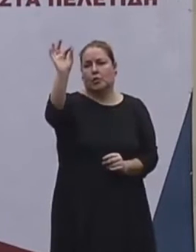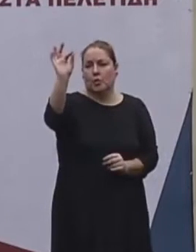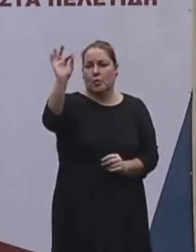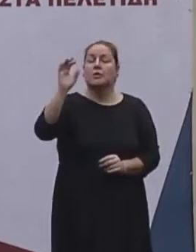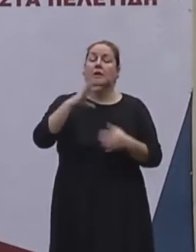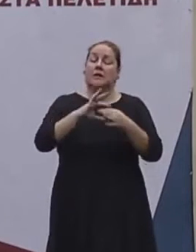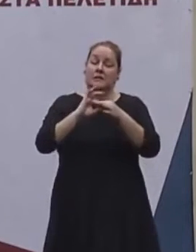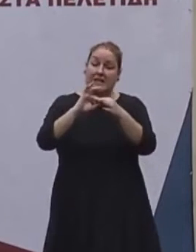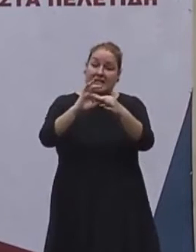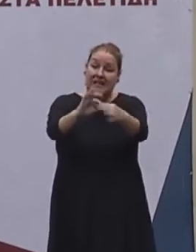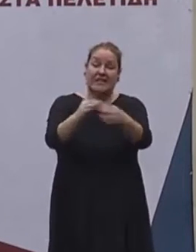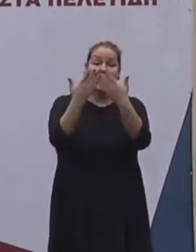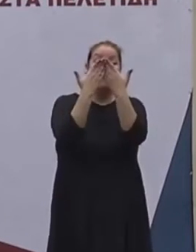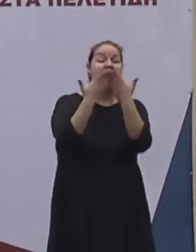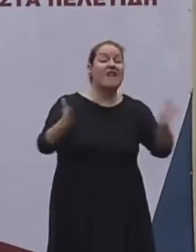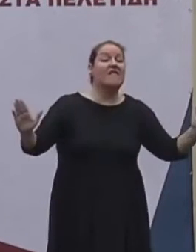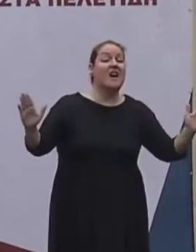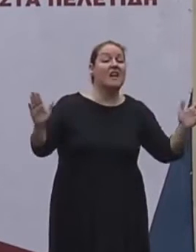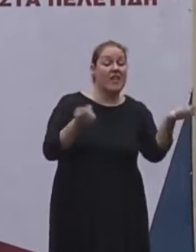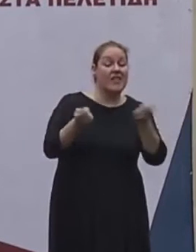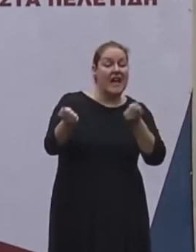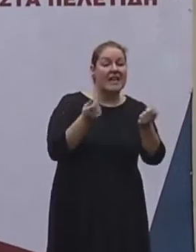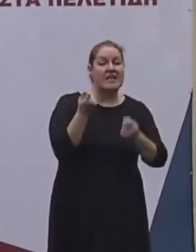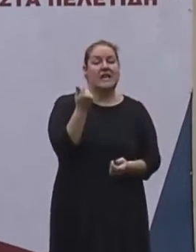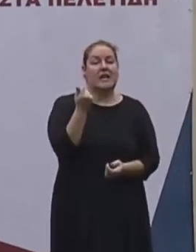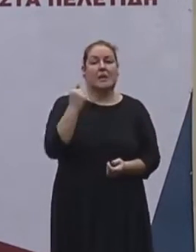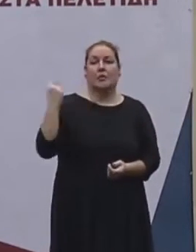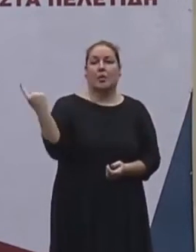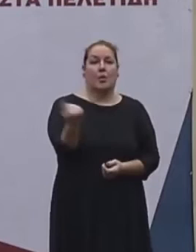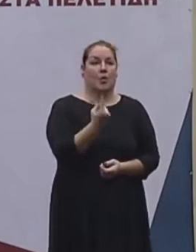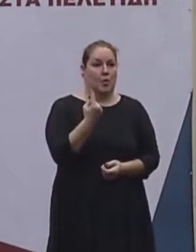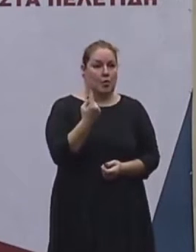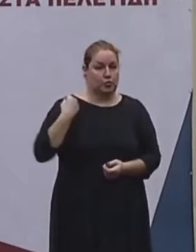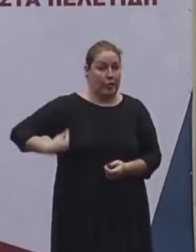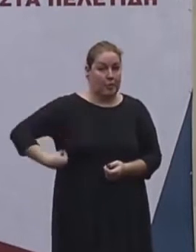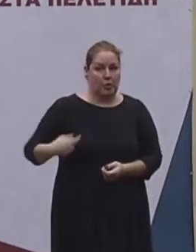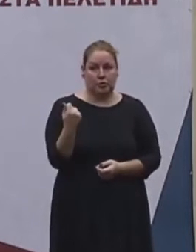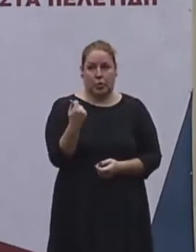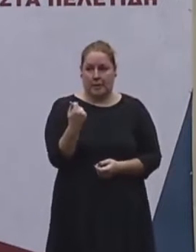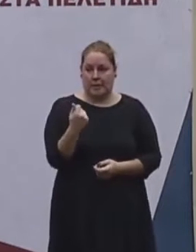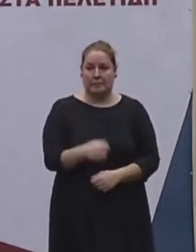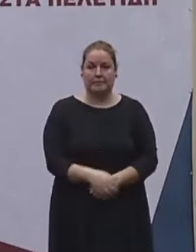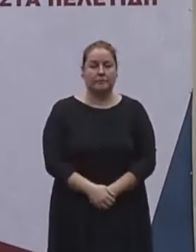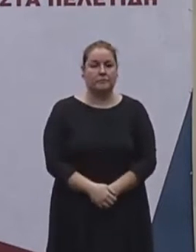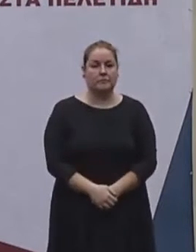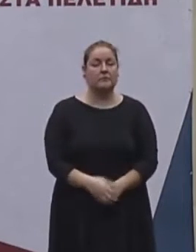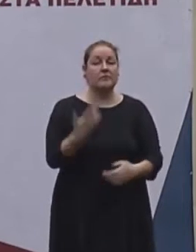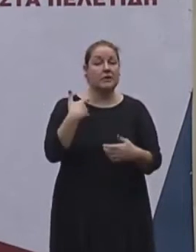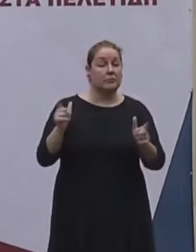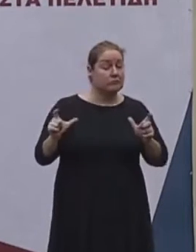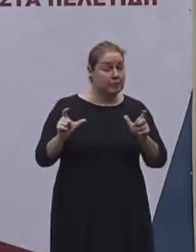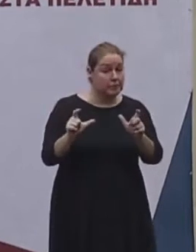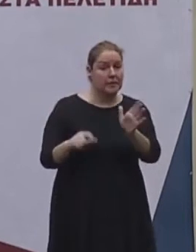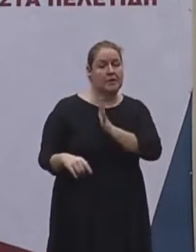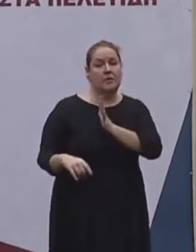συνεχιστεί η διαφανής διαχείριση του δημοσίου χρήματος προς όφελος των πολλών και η κατά το δύνατε θωράκιση των